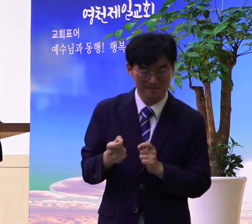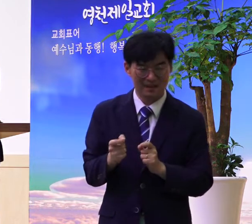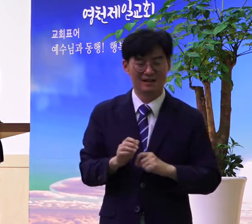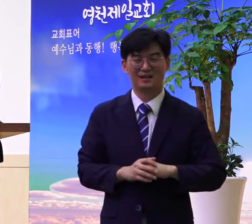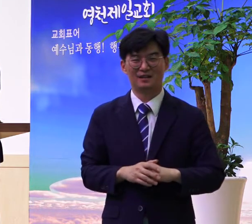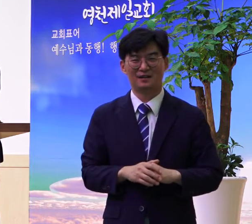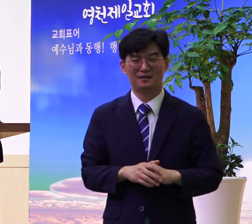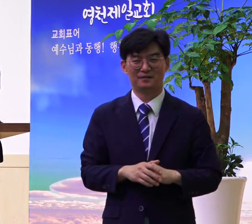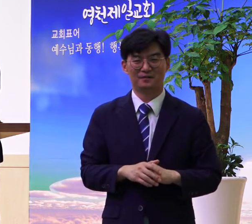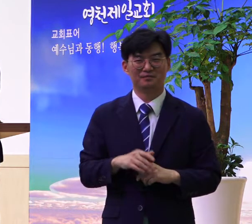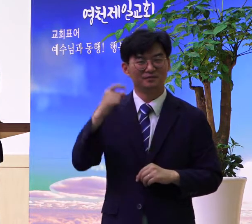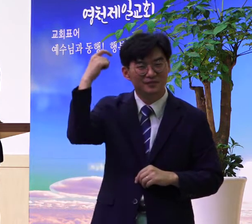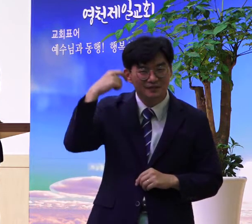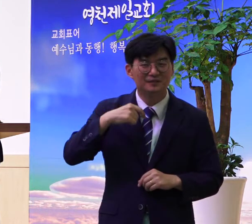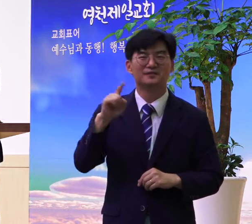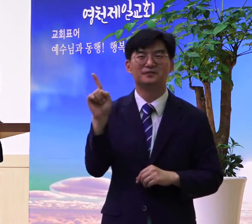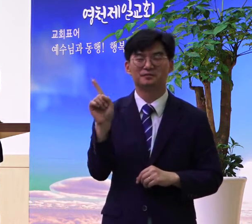부어졌다라고 이야기했죠.